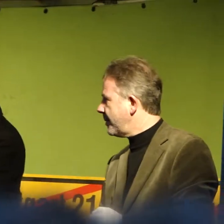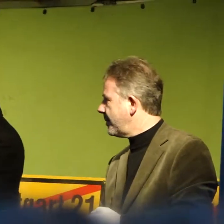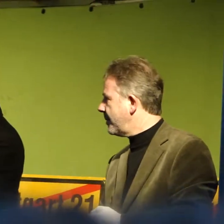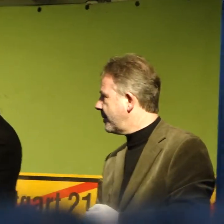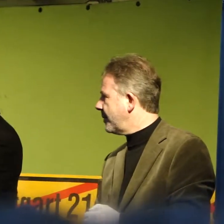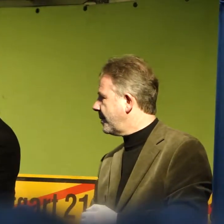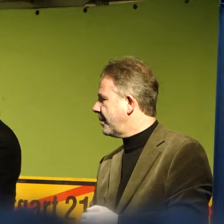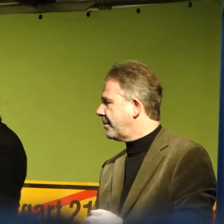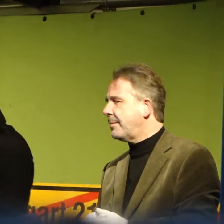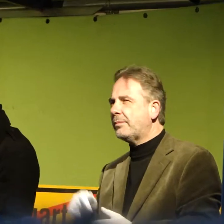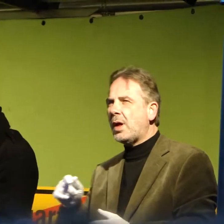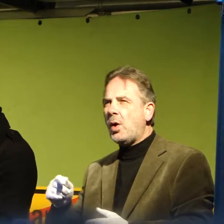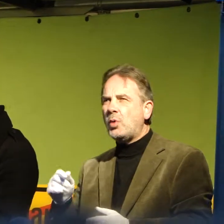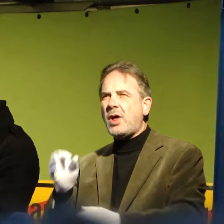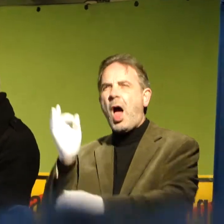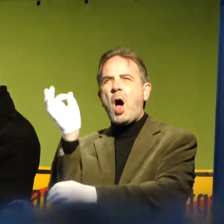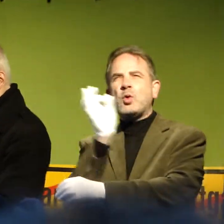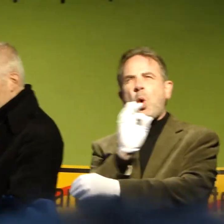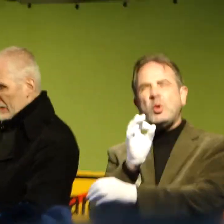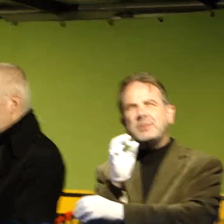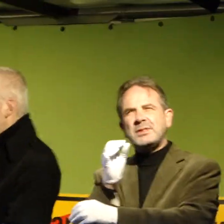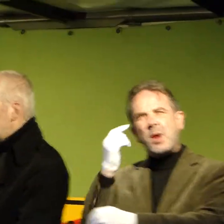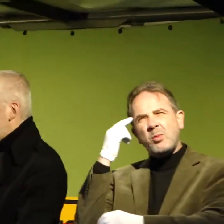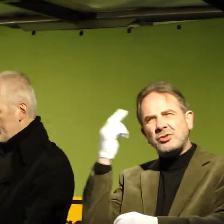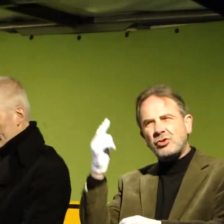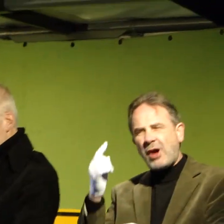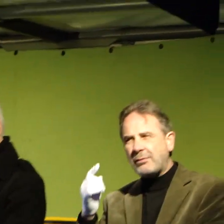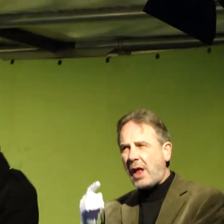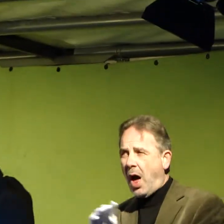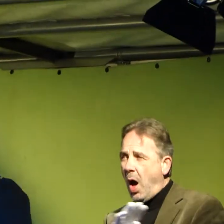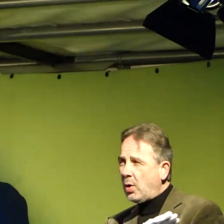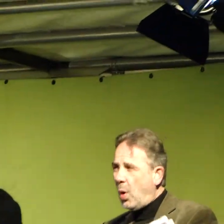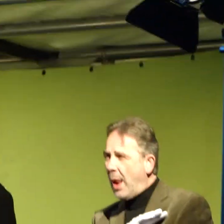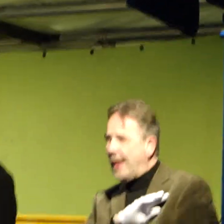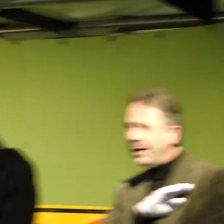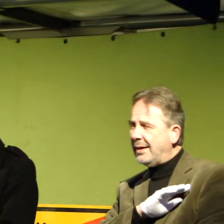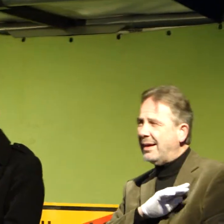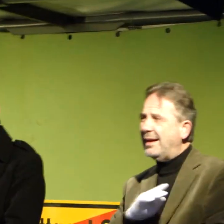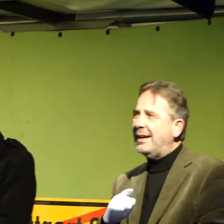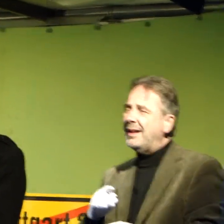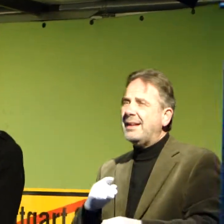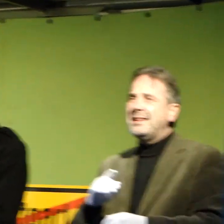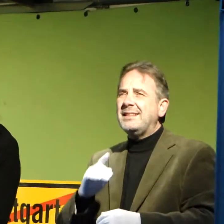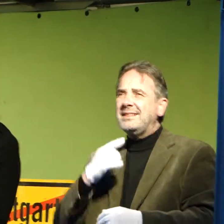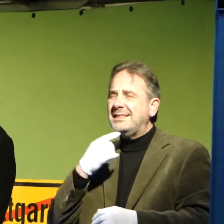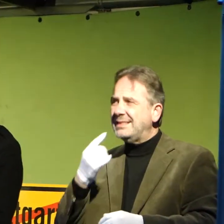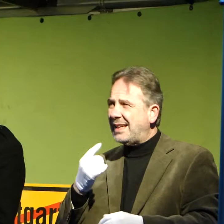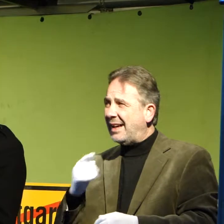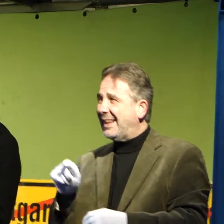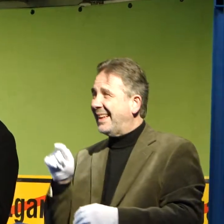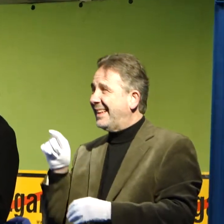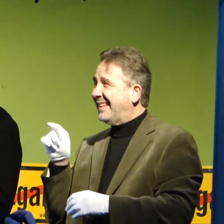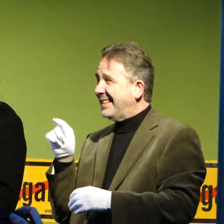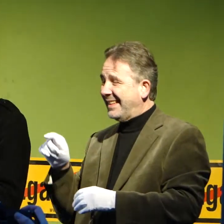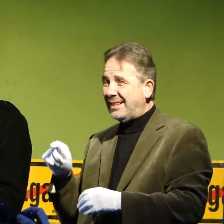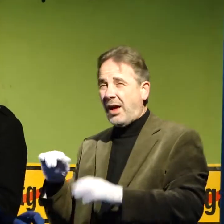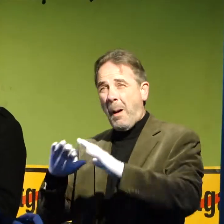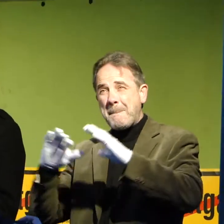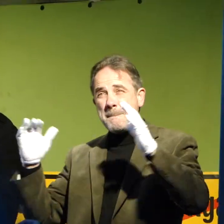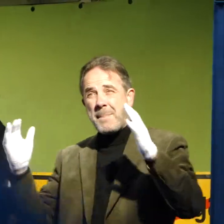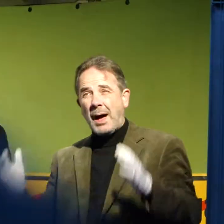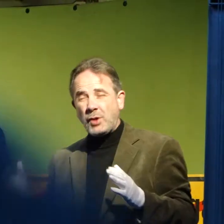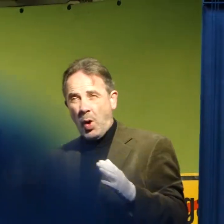Unter den Kunsthistorikern gibt es Kollegen, die sich ganz sicher sind, dass die Formen des Bahnhofs die